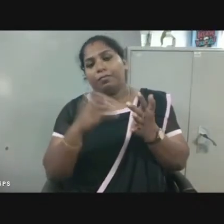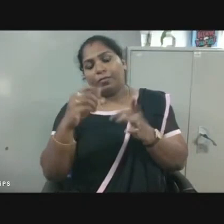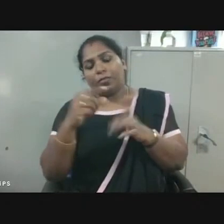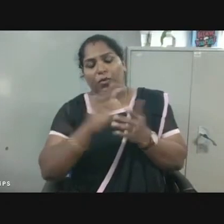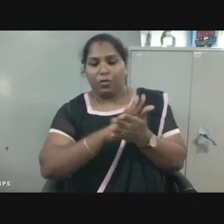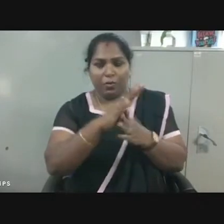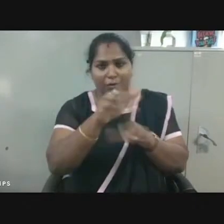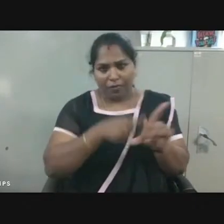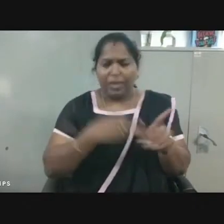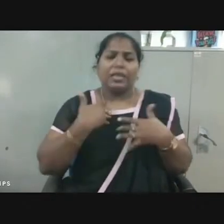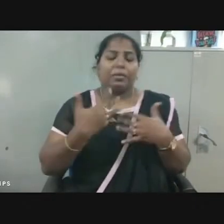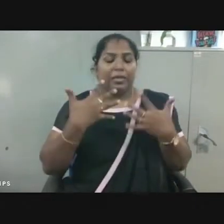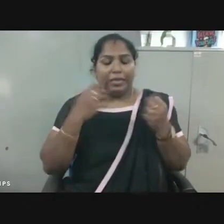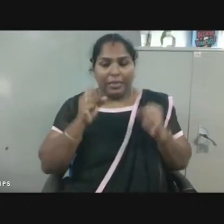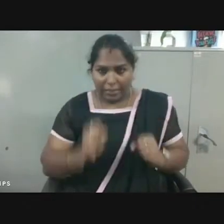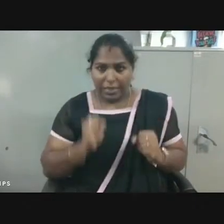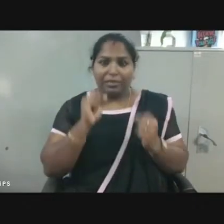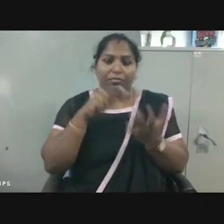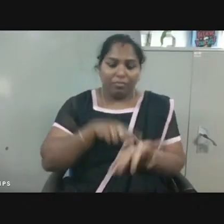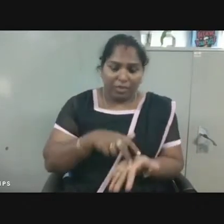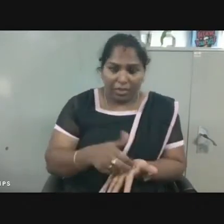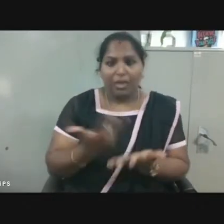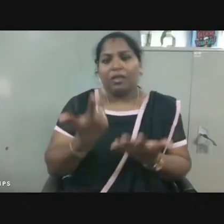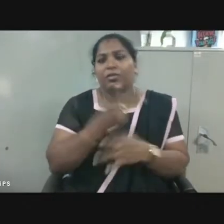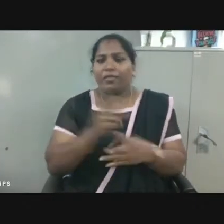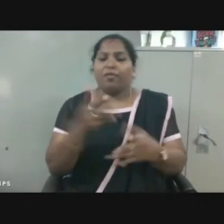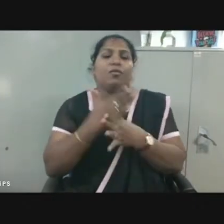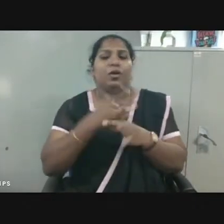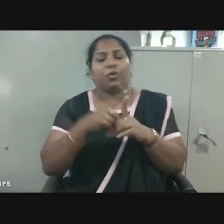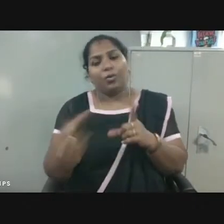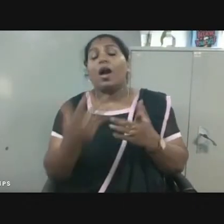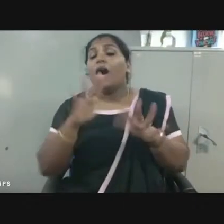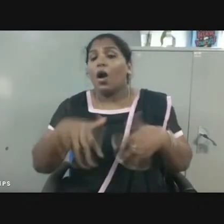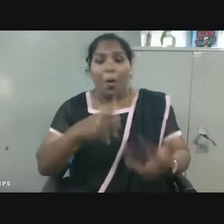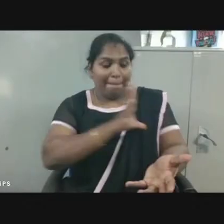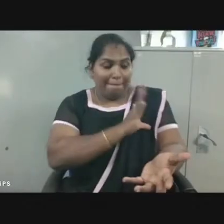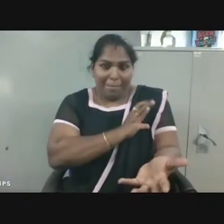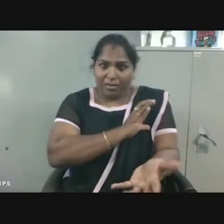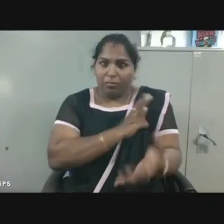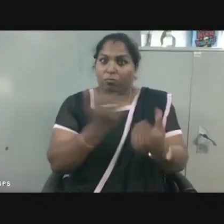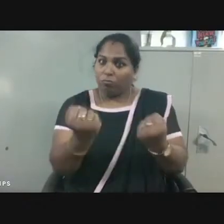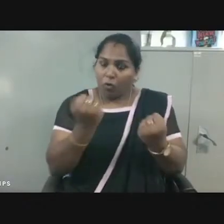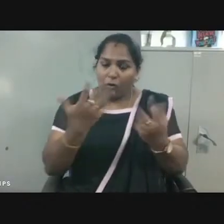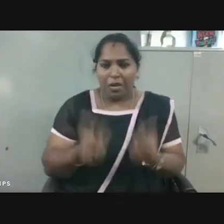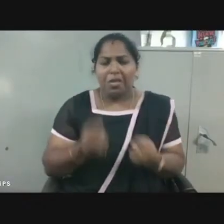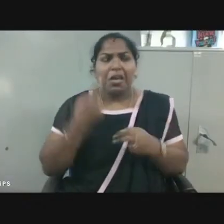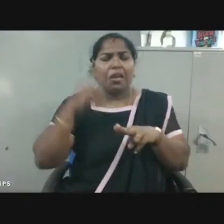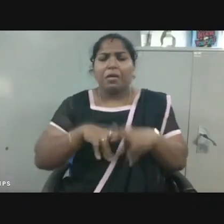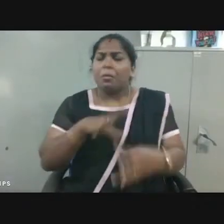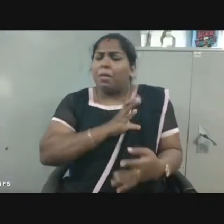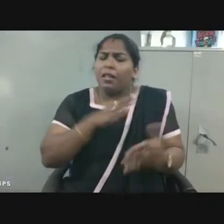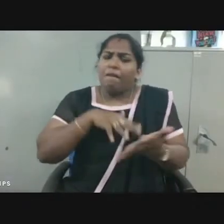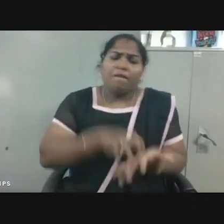ജോലി ചെയ്യാനും എല്ലാം സാധിക്കുന്നത് നമുക്കറിയാം. അപ്പൊ മസിലുകൾക്ക് ബലക്കുറവ് വരുമ്പോൾ നമുക്ക് നടക്കാൻ പറ്റത്തില്ല, പടി കയറാൻ പറ്റില്ല, കൈകൊണ്ട്